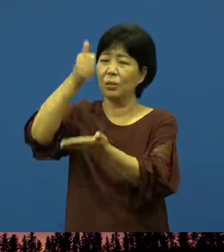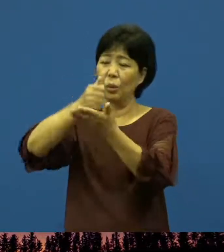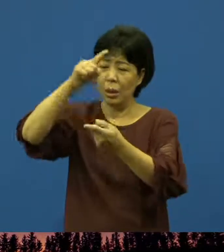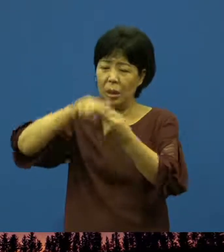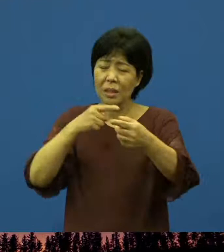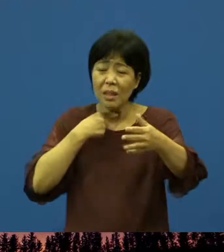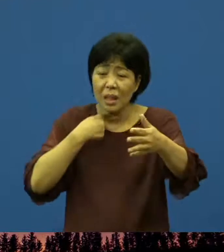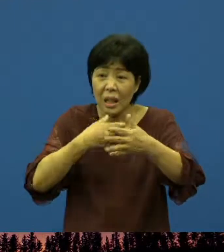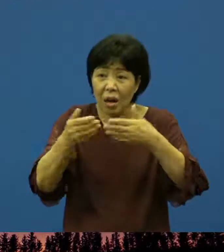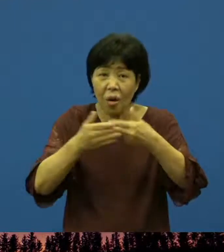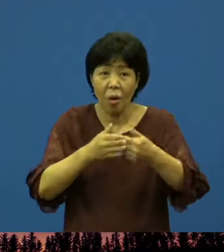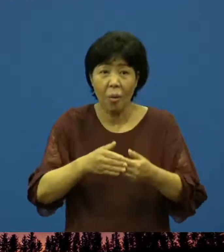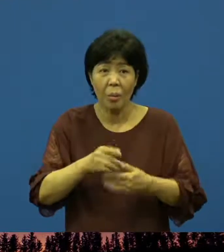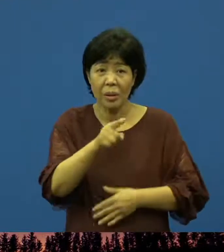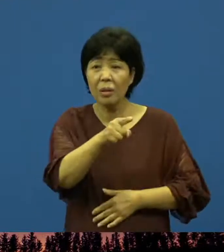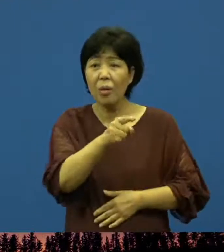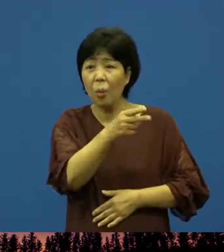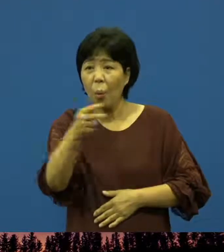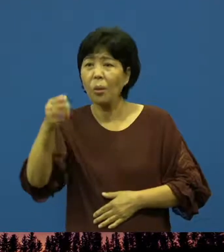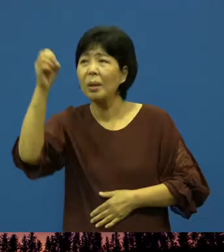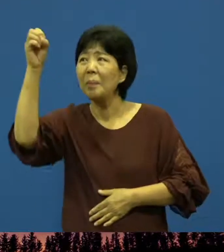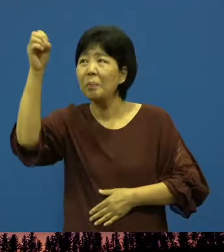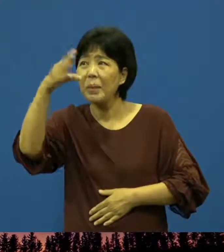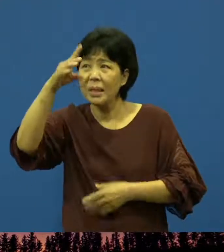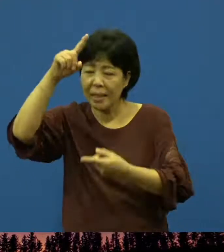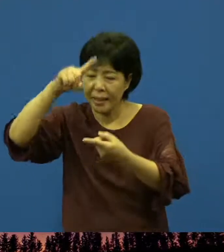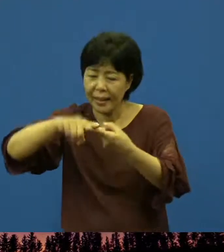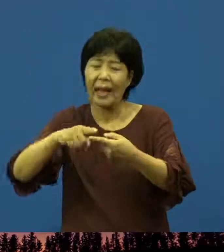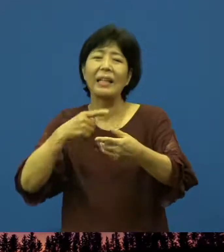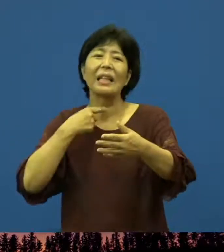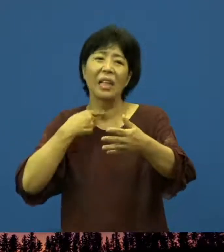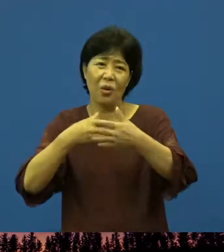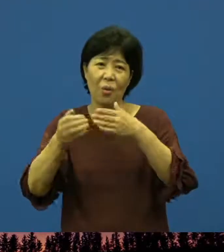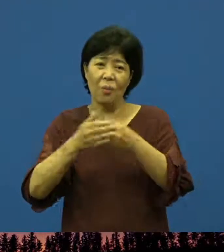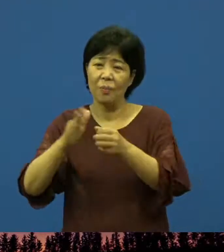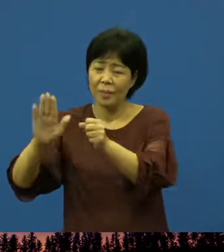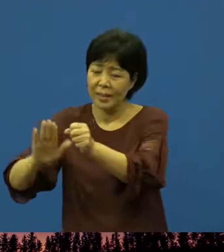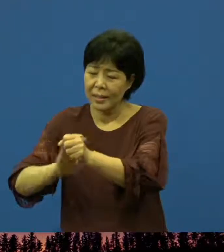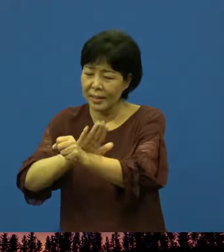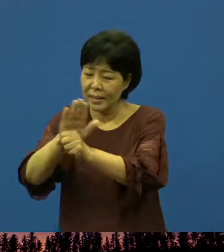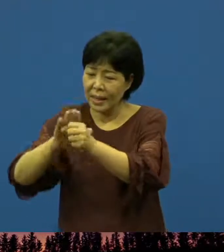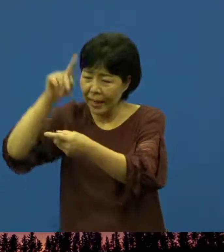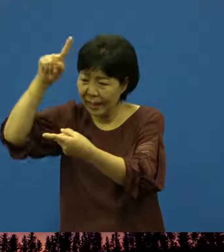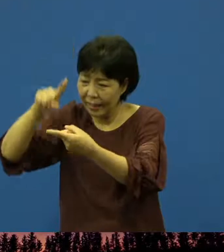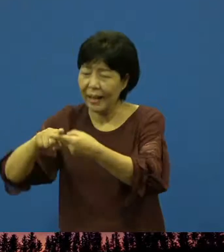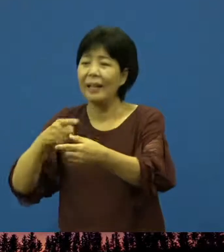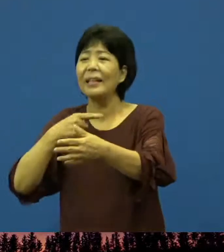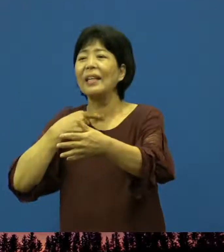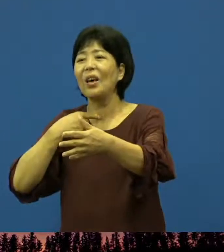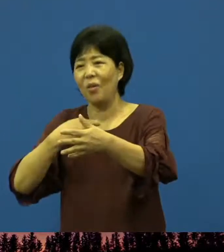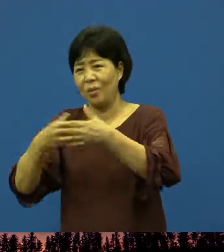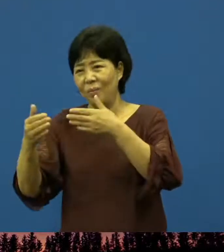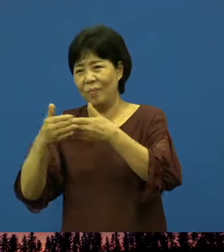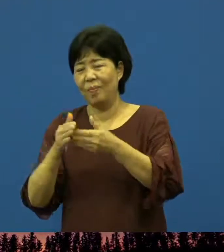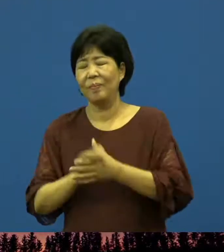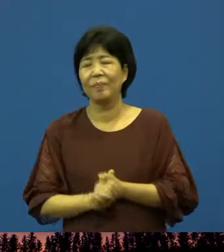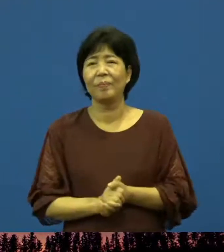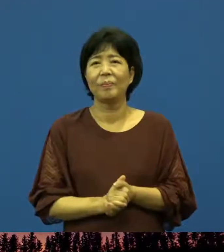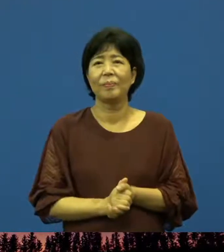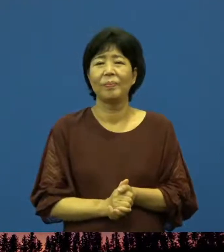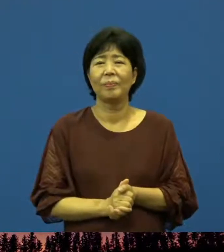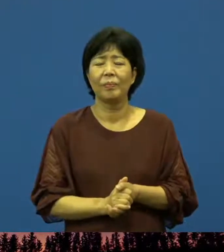그리스도를 경험하는 것이 사랑의 경험인 것입니다. 그런데 이 빛과 사랑과 생명의 경험은 구체적이고